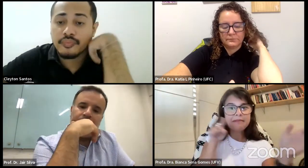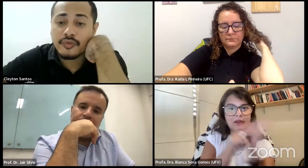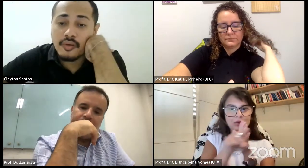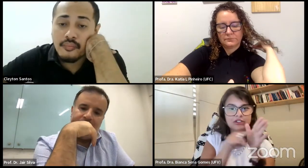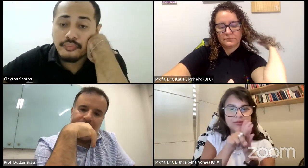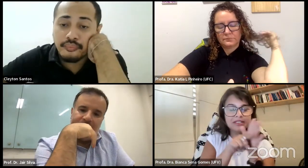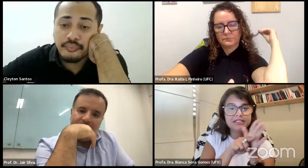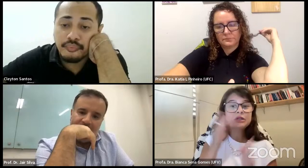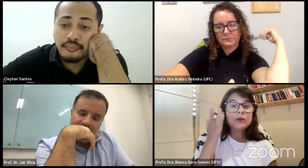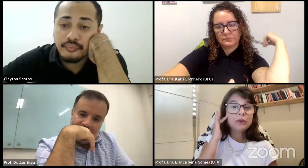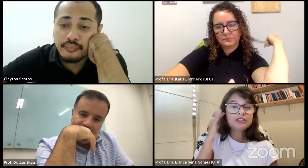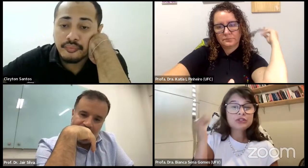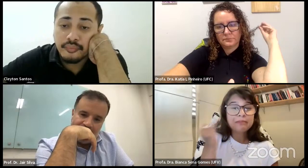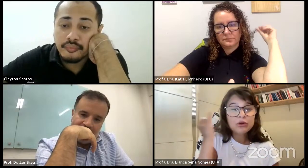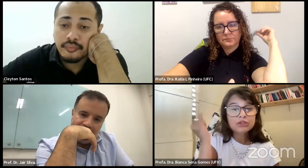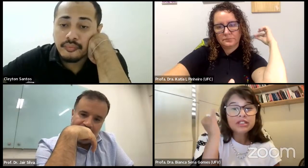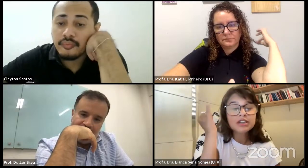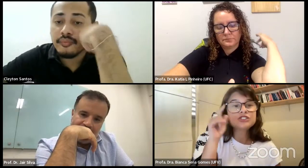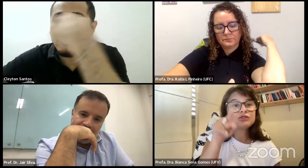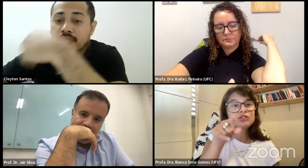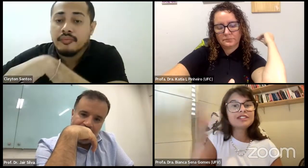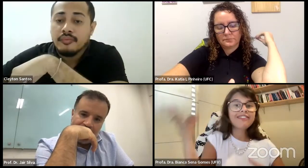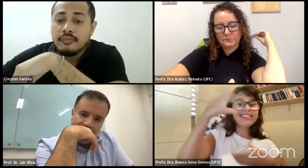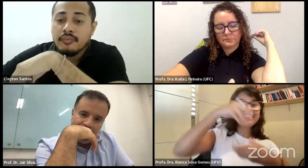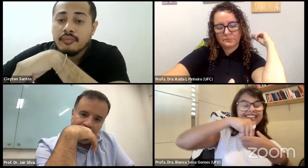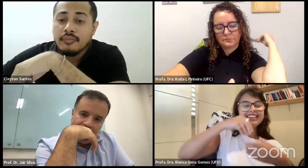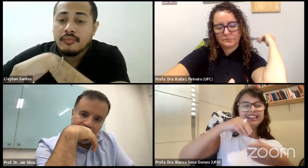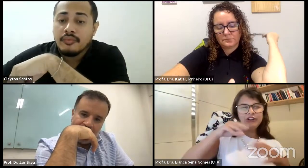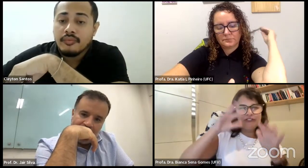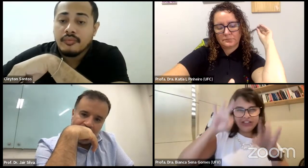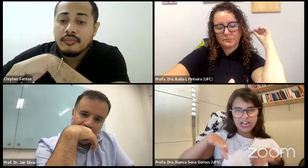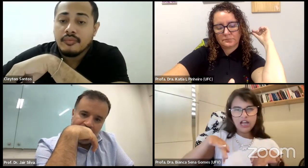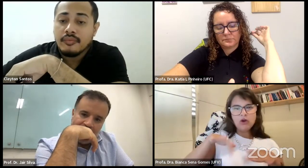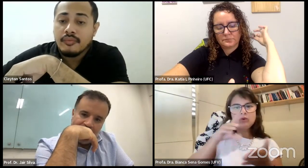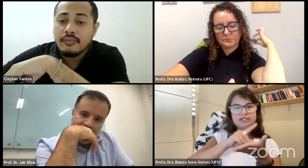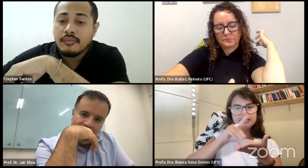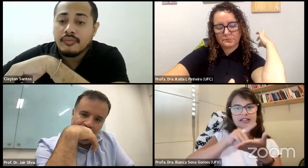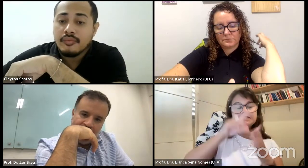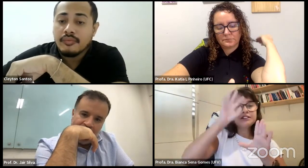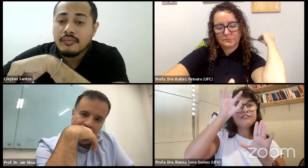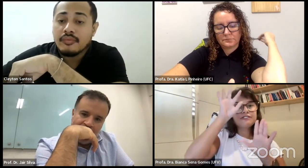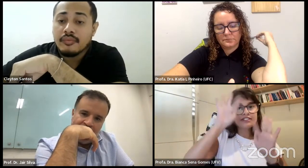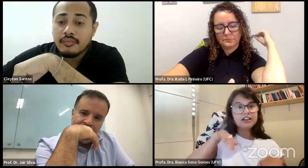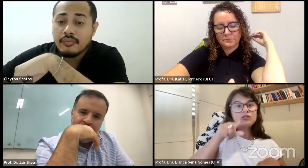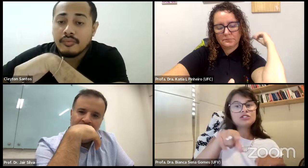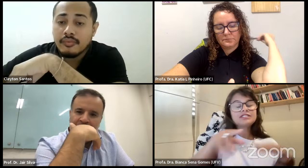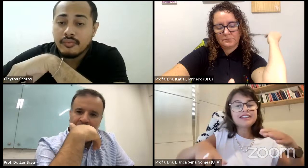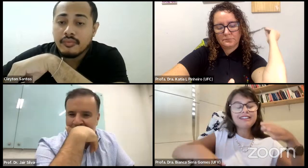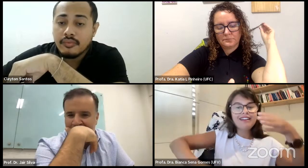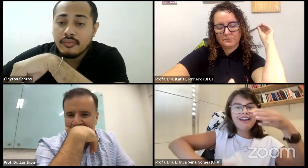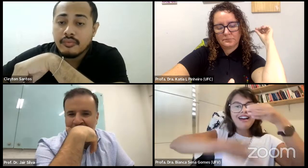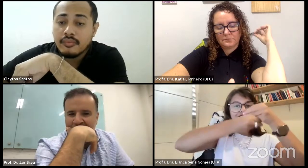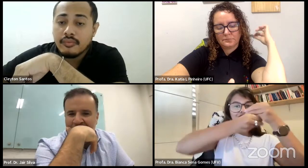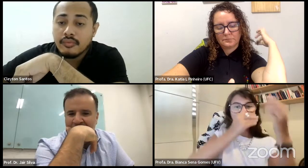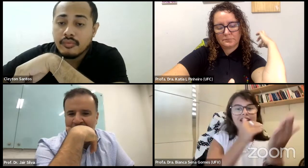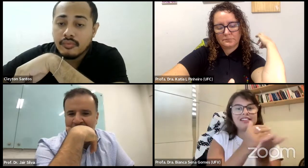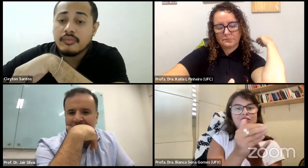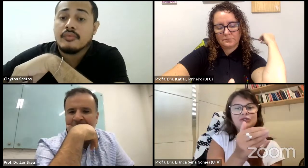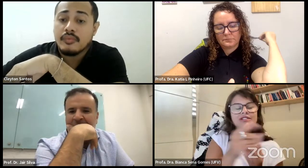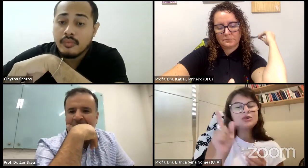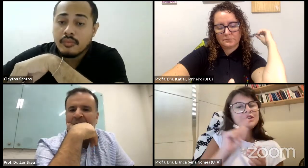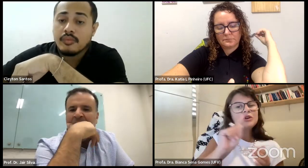Também você pode analisar possível alteração também na sua pesquisa. Lá no finalzinho